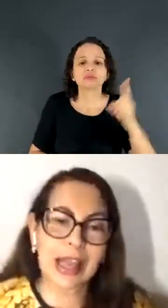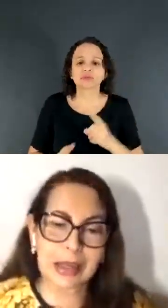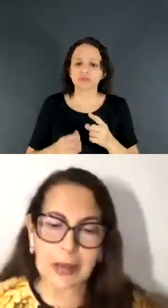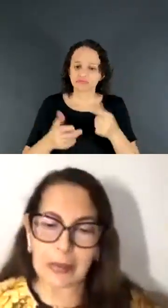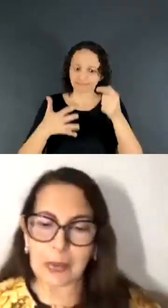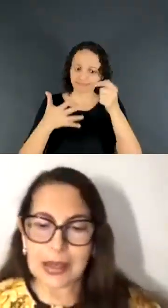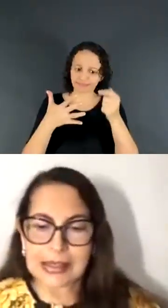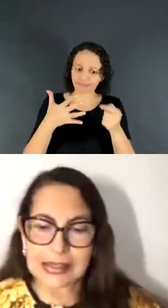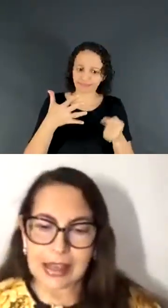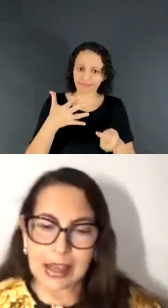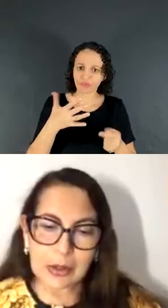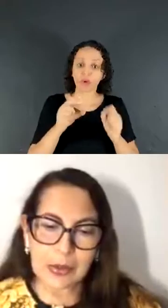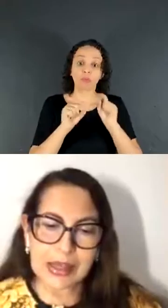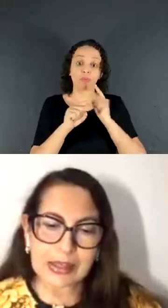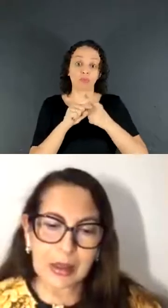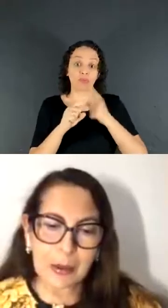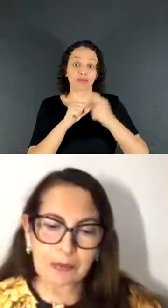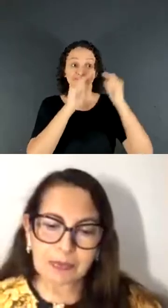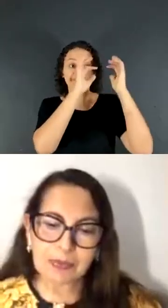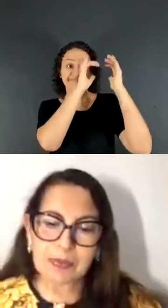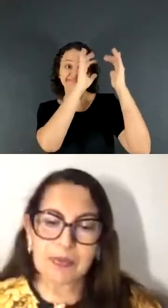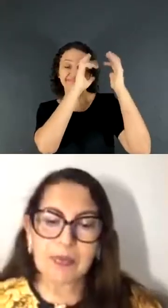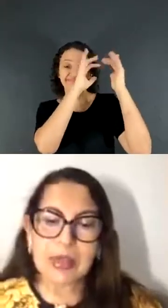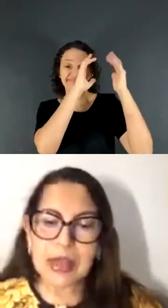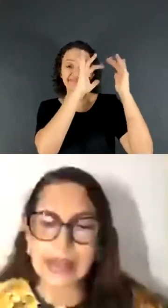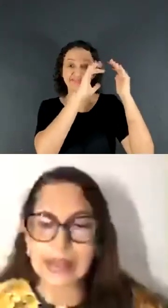do cérebro, certo? Então,